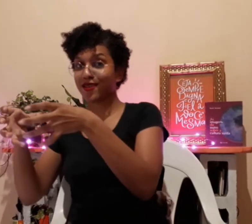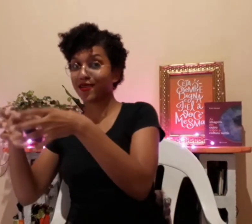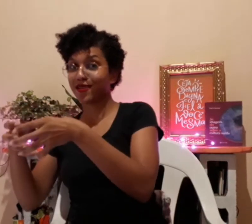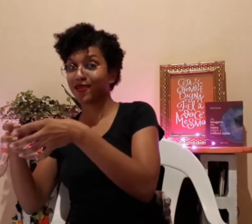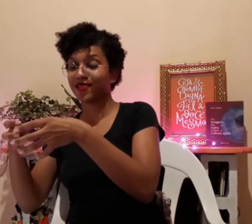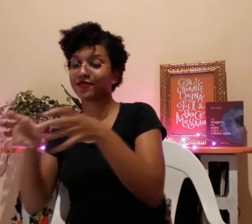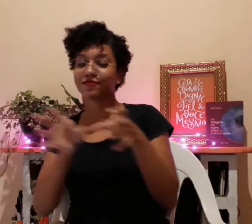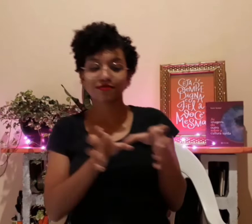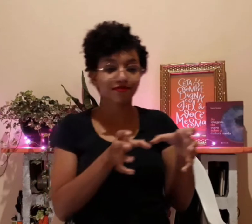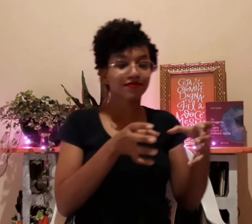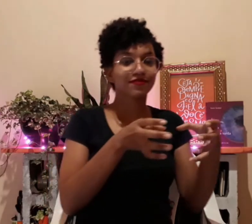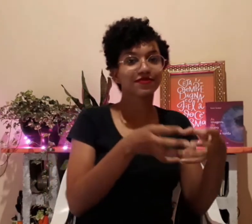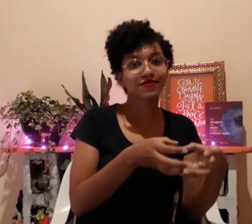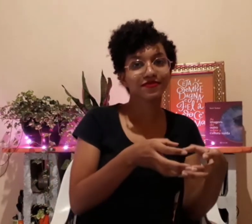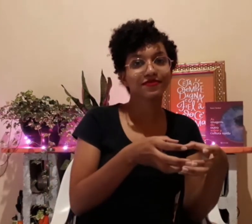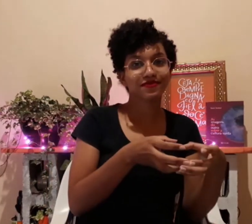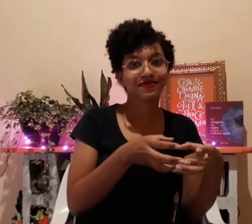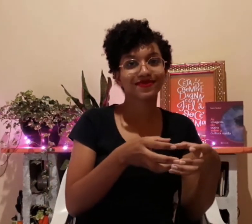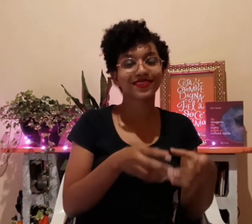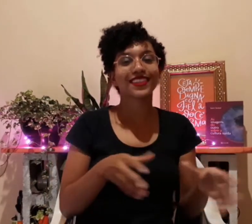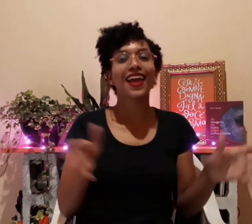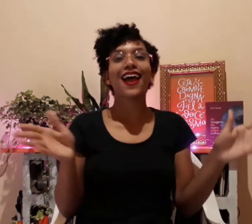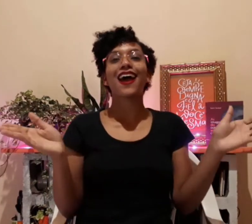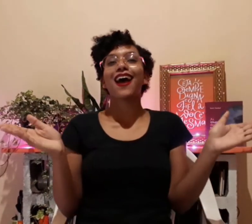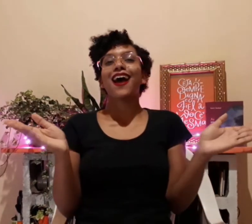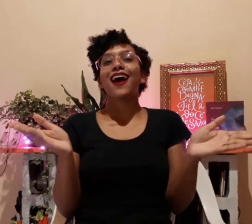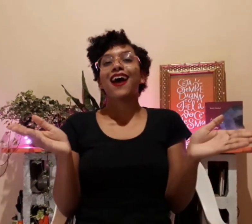de contextos, grupos diferentes.